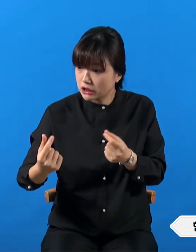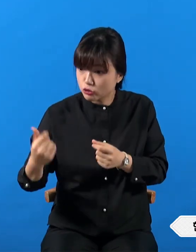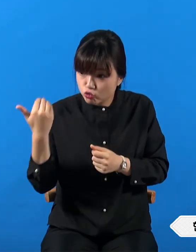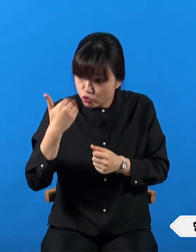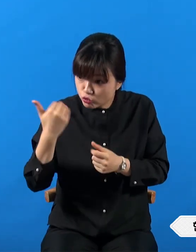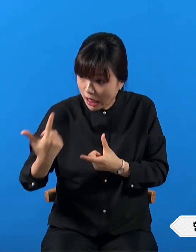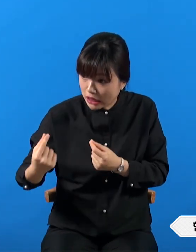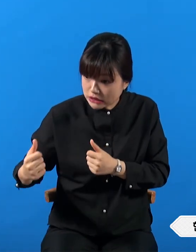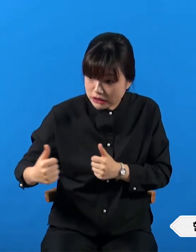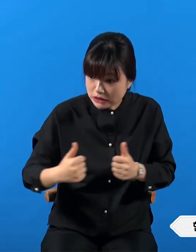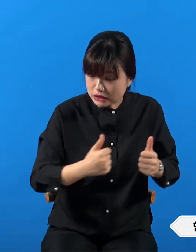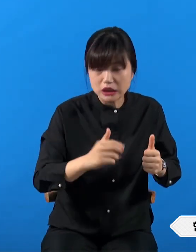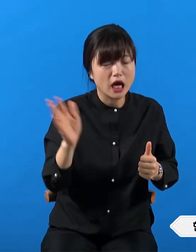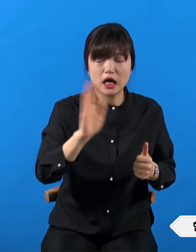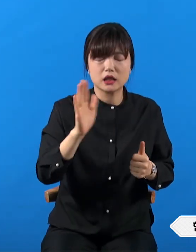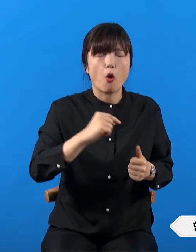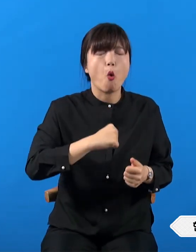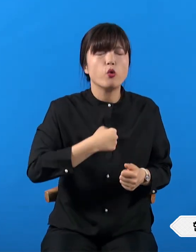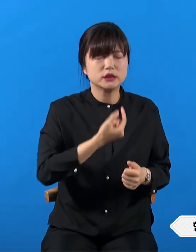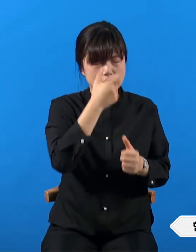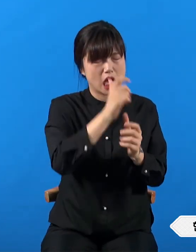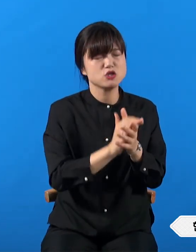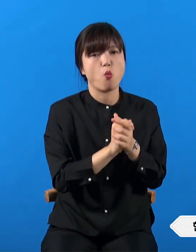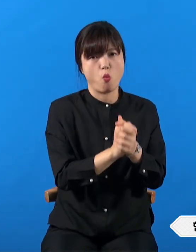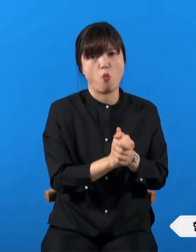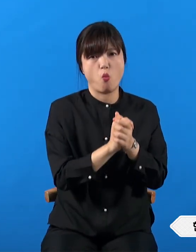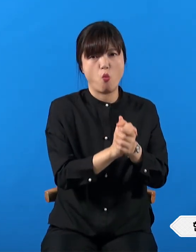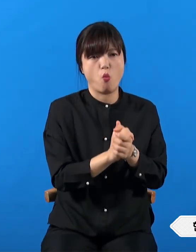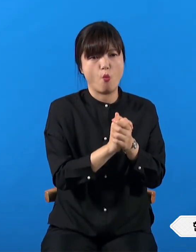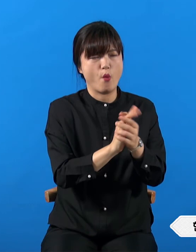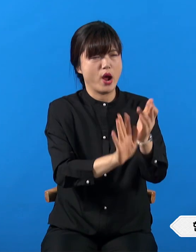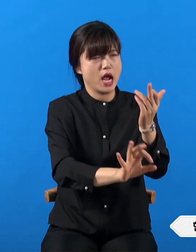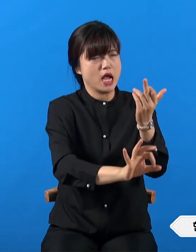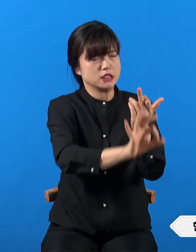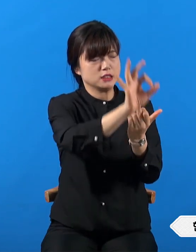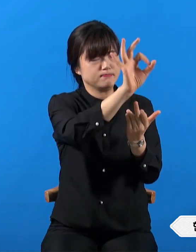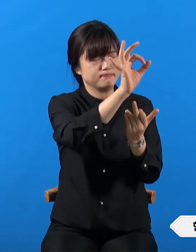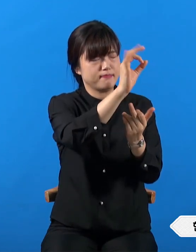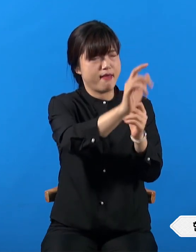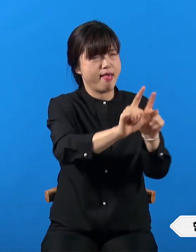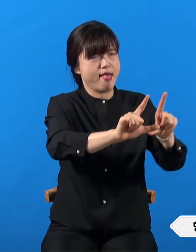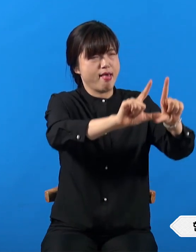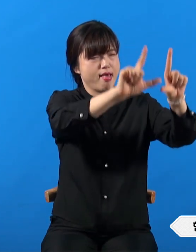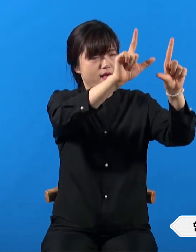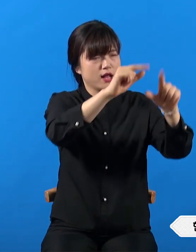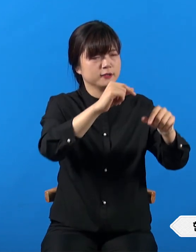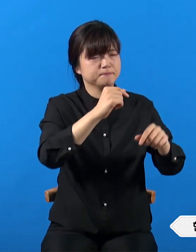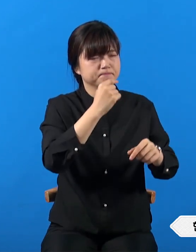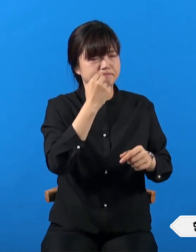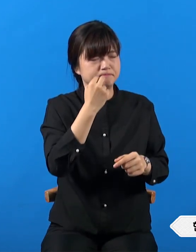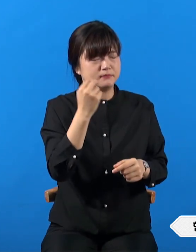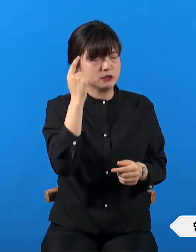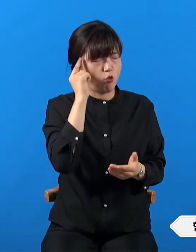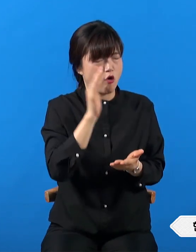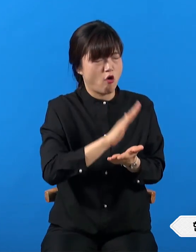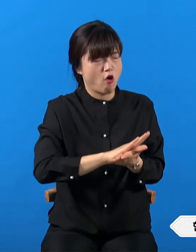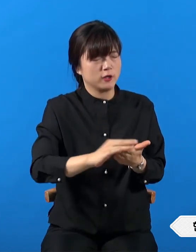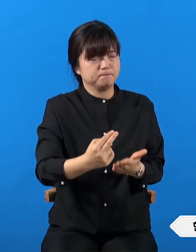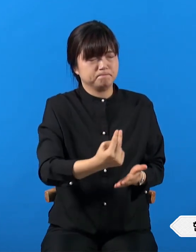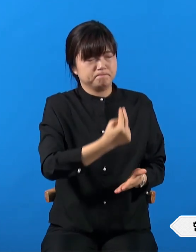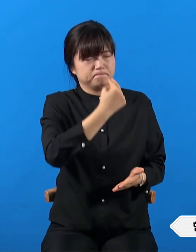안 됩니다. 오직 혼자서 기도를 드립니다. 아침에 태양과 신선한 대지를